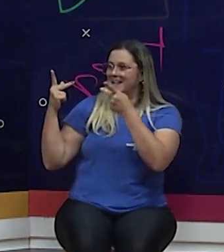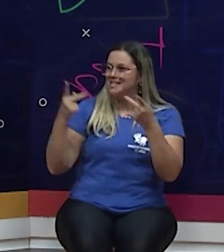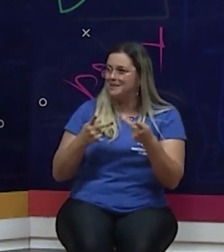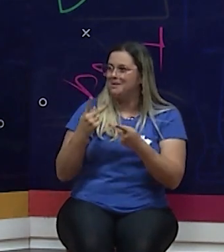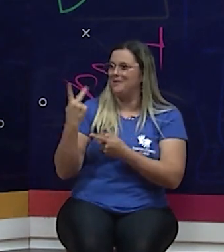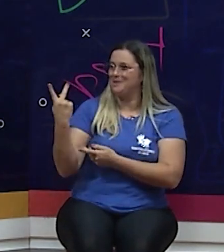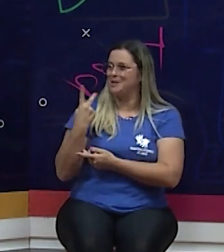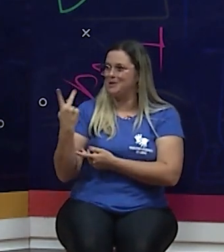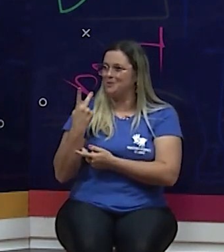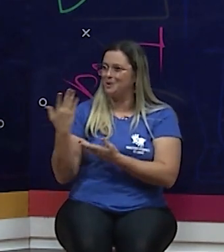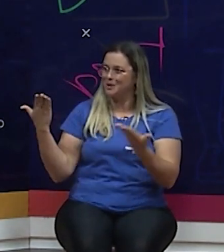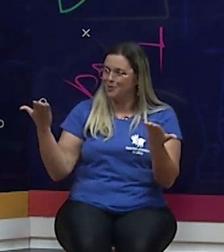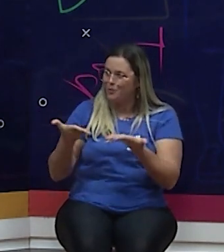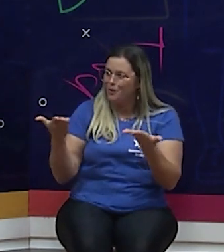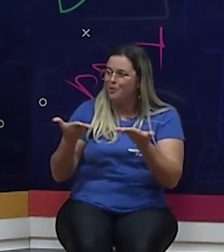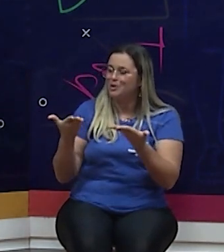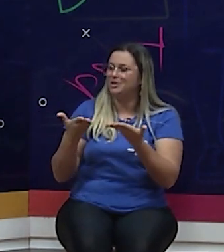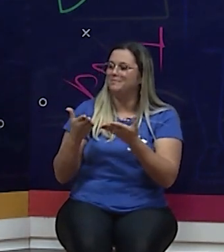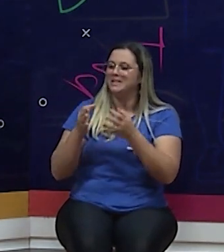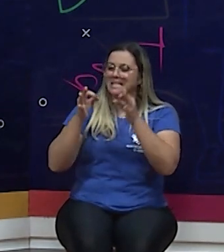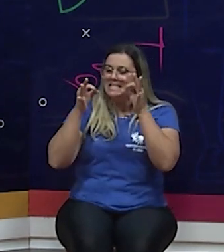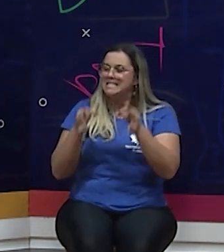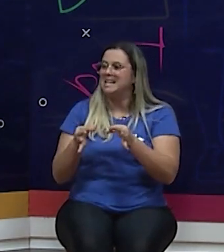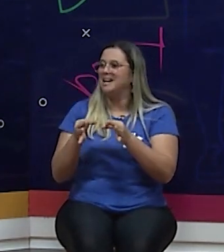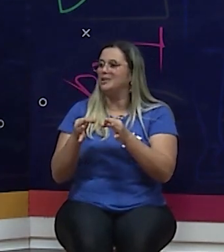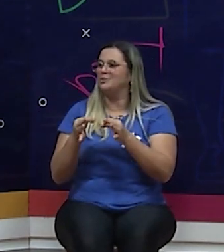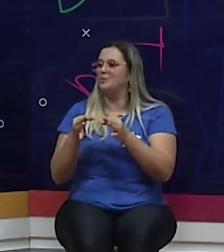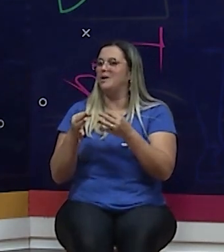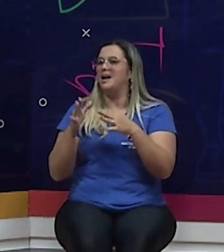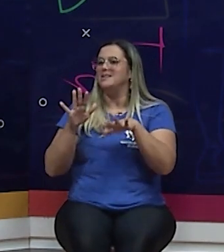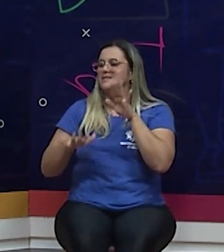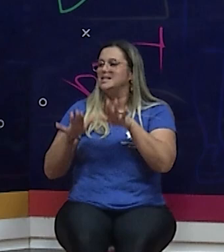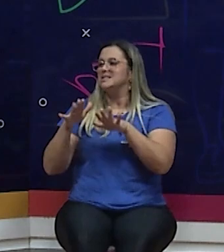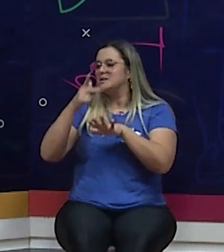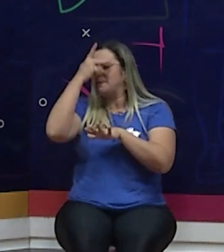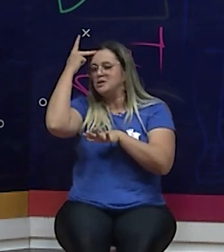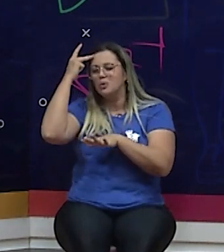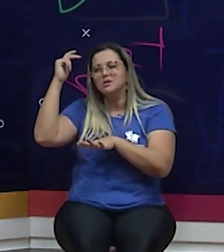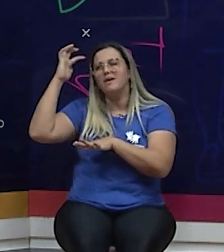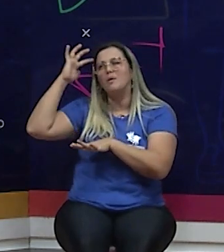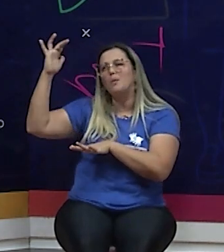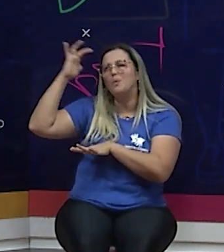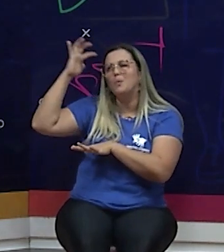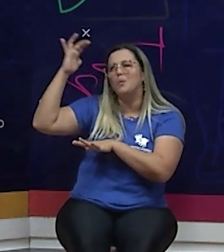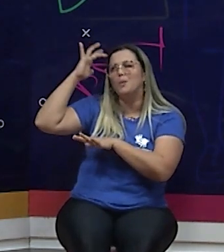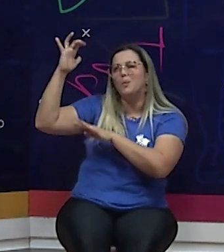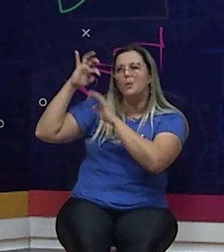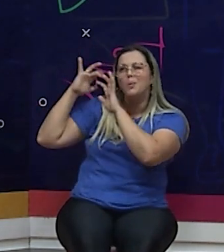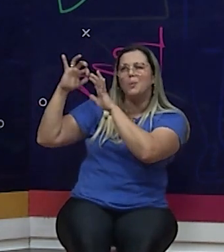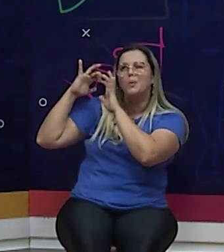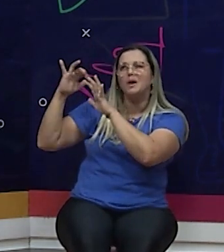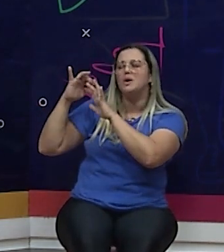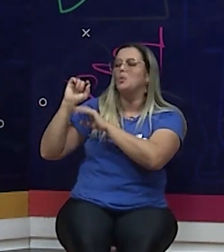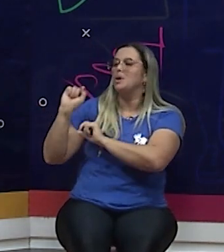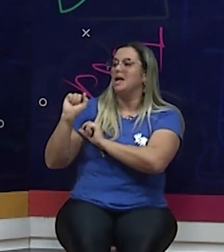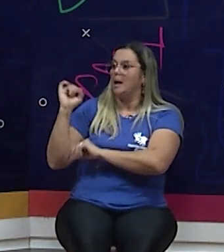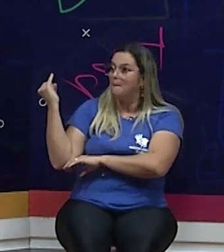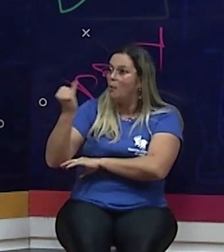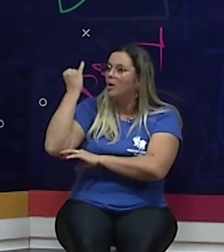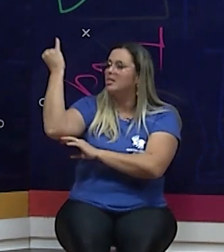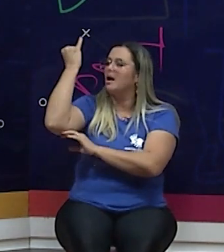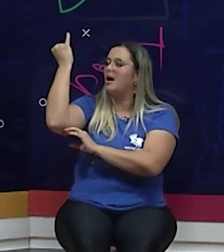hoje. Tenho certeza que muita gente vai estar refletindo um pouco mais da importância disso tudo,